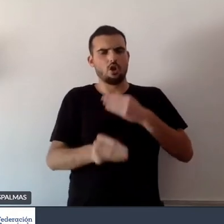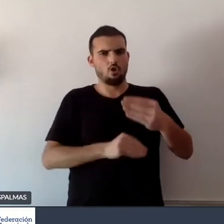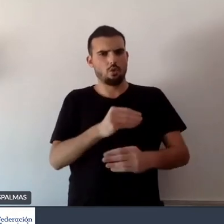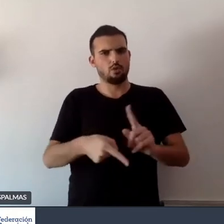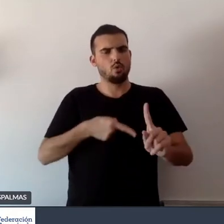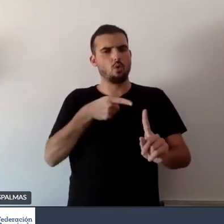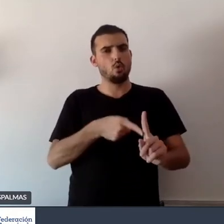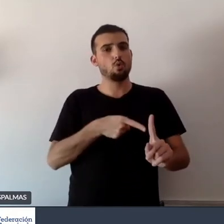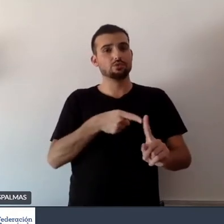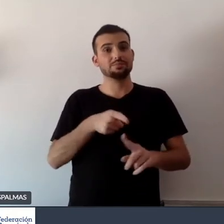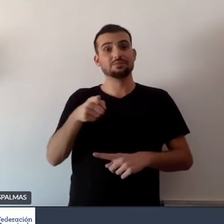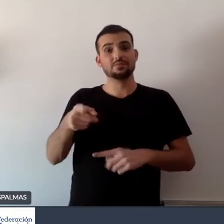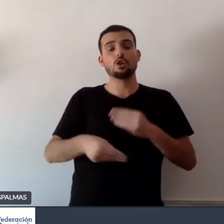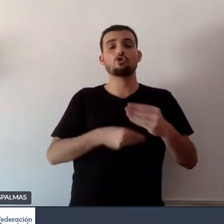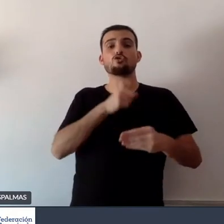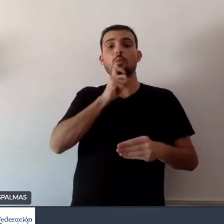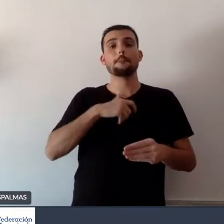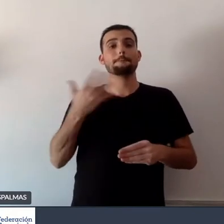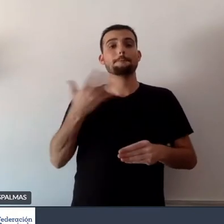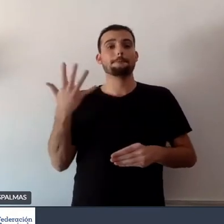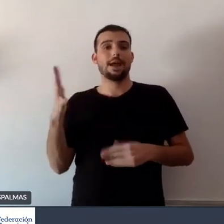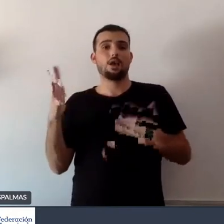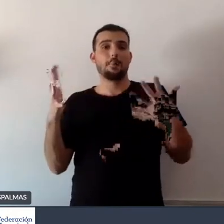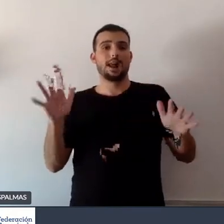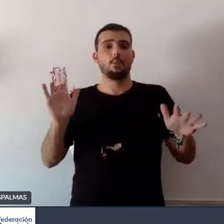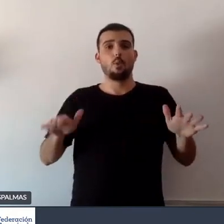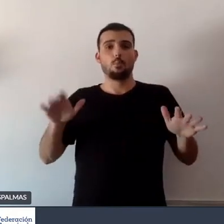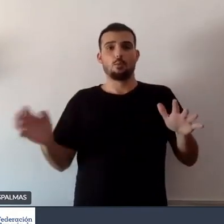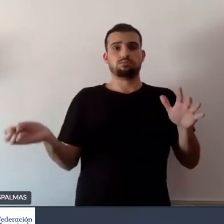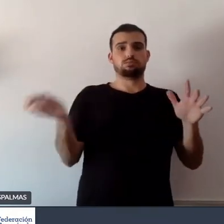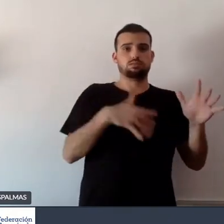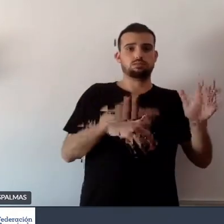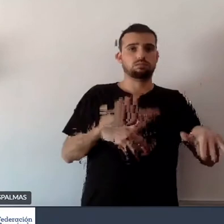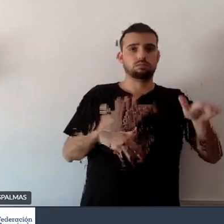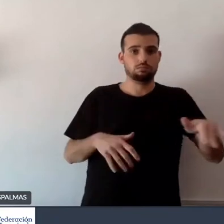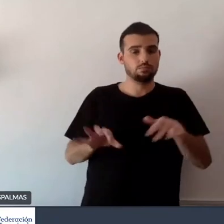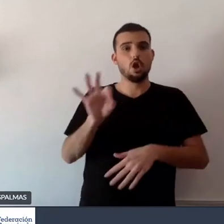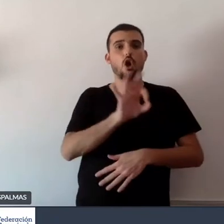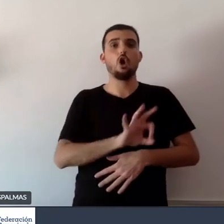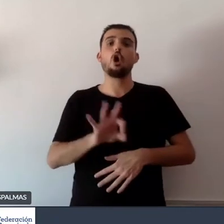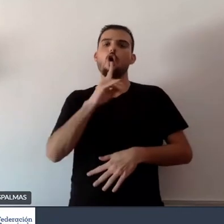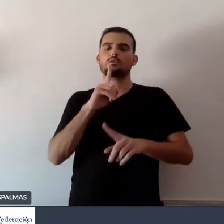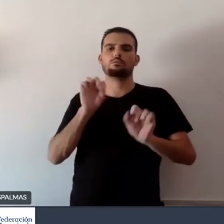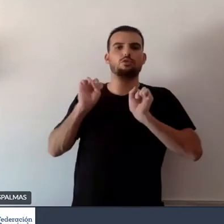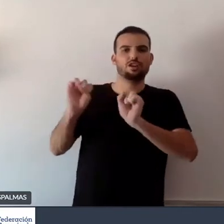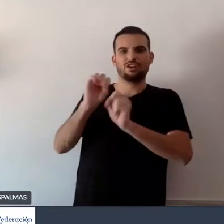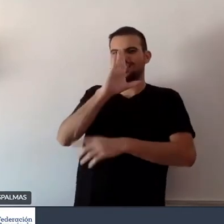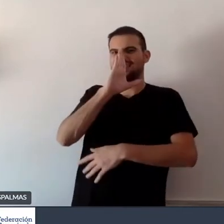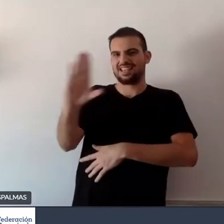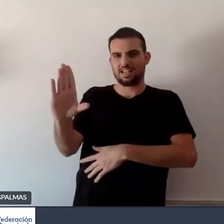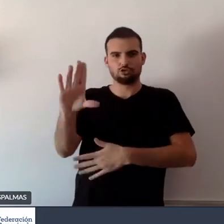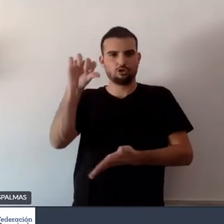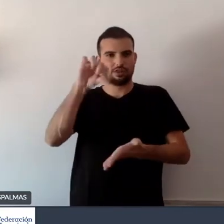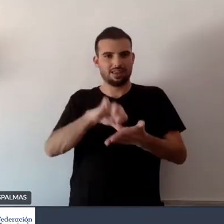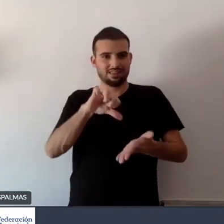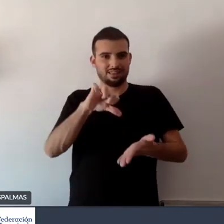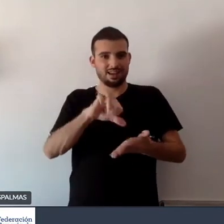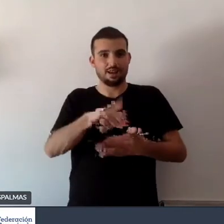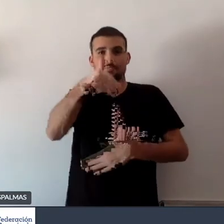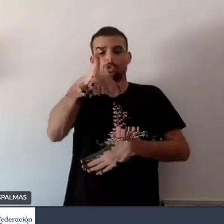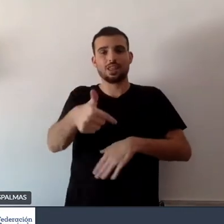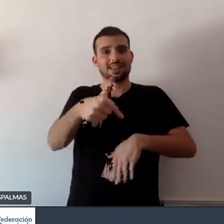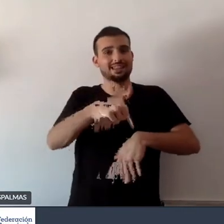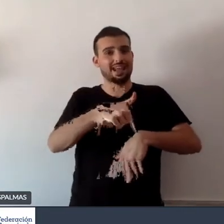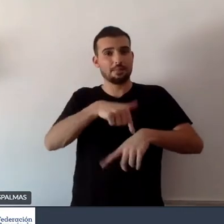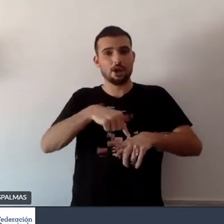muchas veces se juega o el mano a mano o el bloqueo directo central en la recepción. Es importante el timing para llegar ahí al bloqueo directo